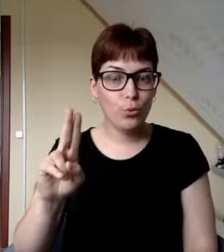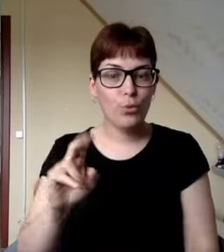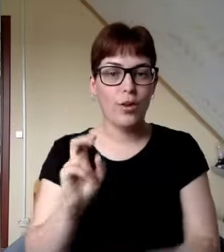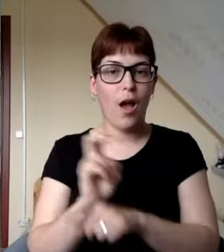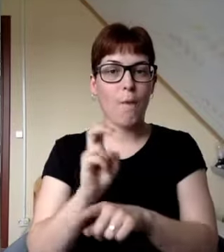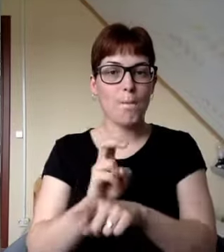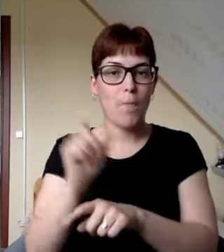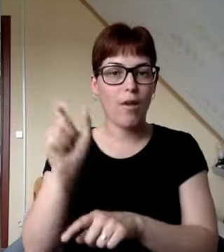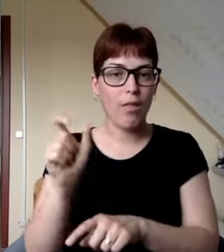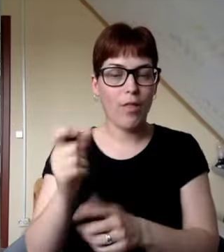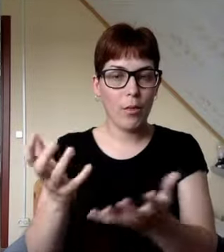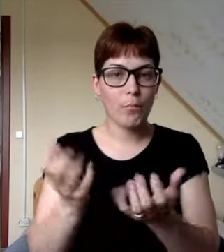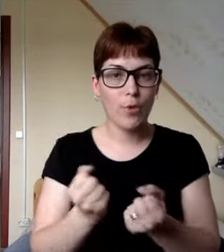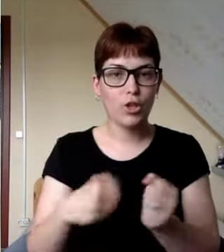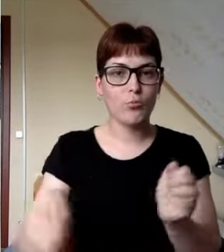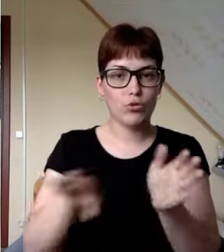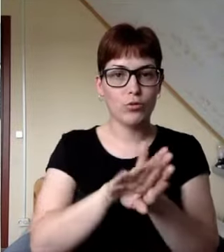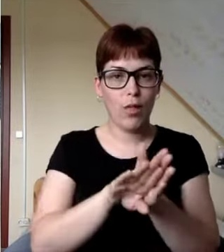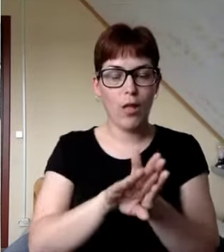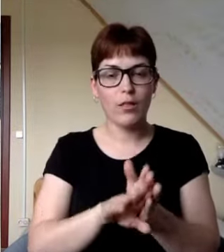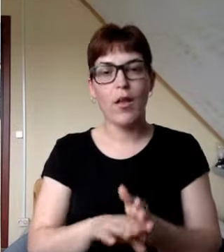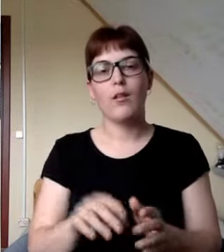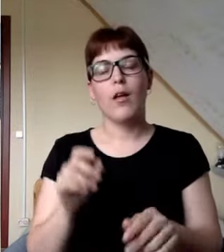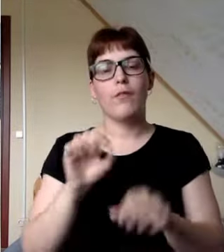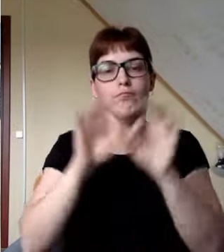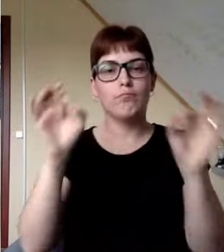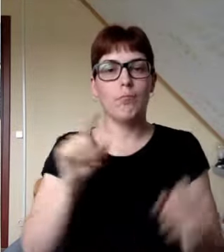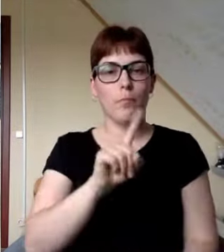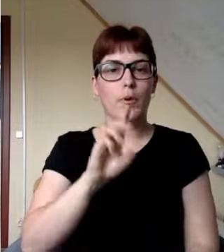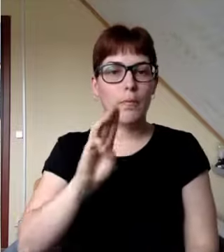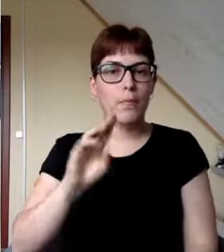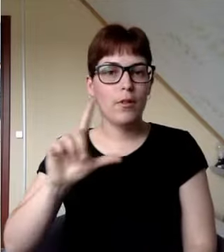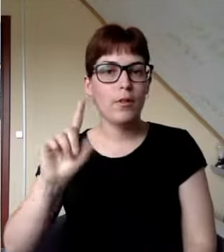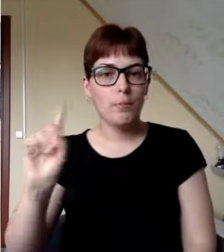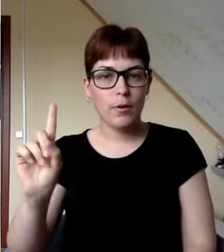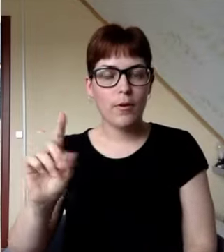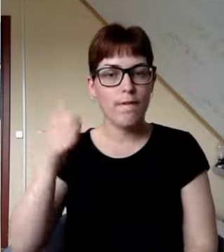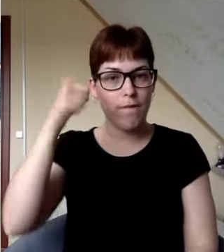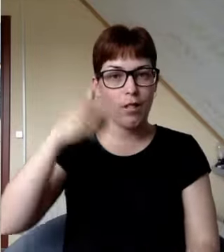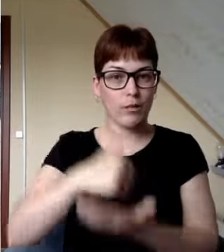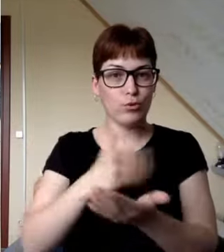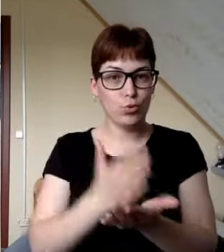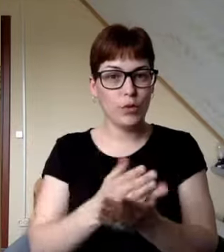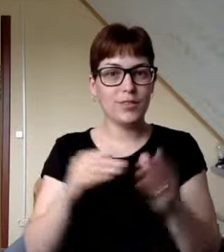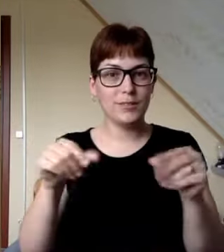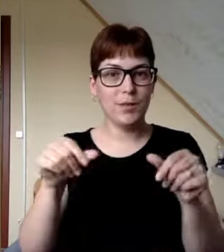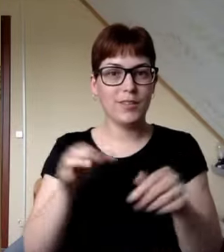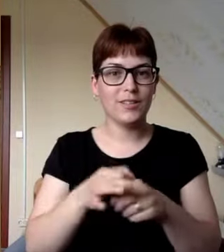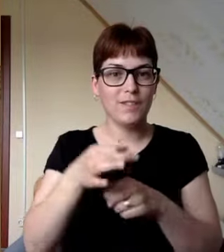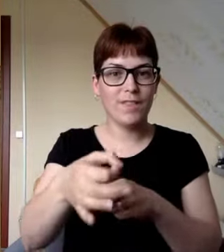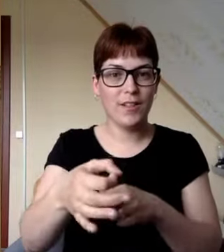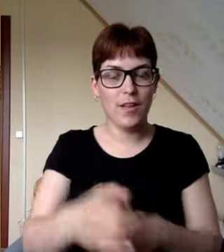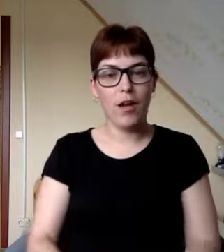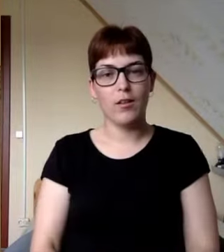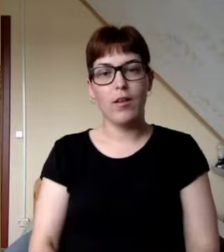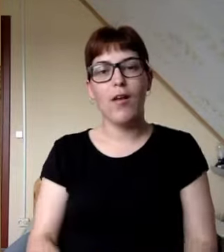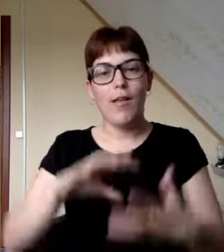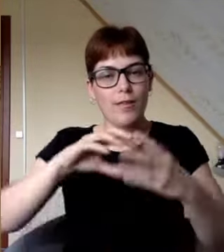apmeklētāji pieņemšanu klātienē atsāk Pilsonības un migrācijas lietu pārvaldes Valkas nodeļas Smiltanas filiāle.